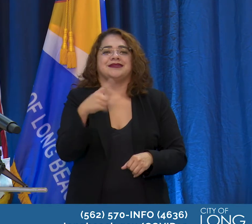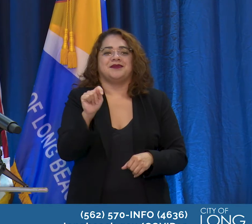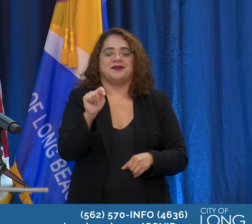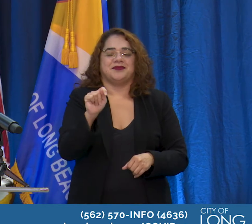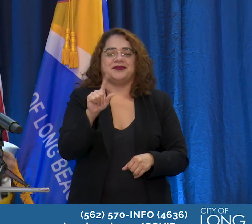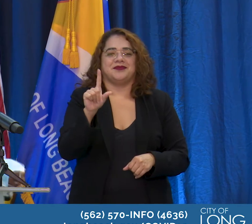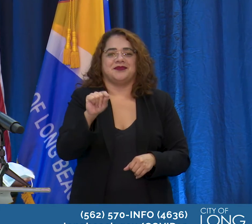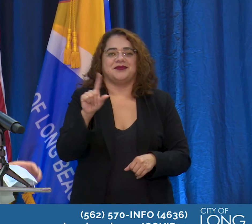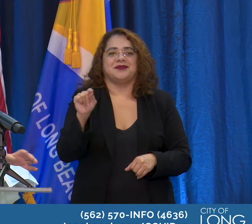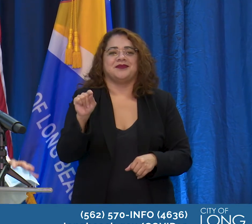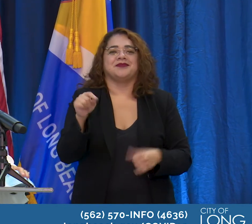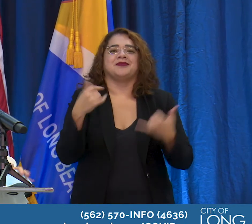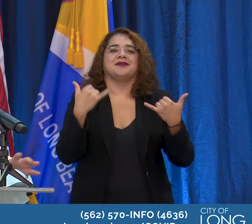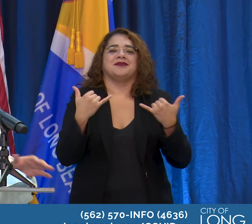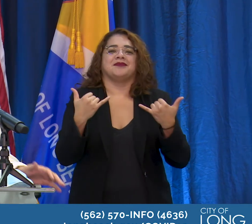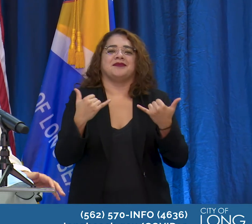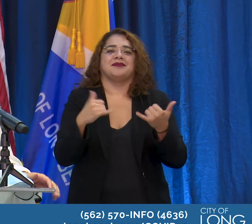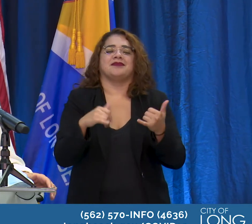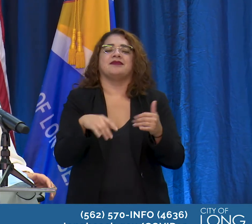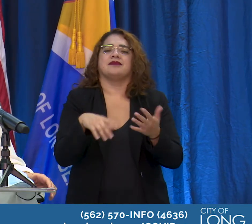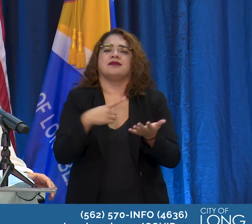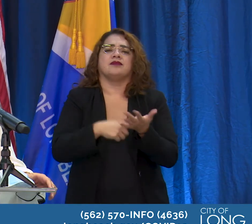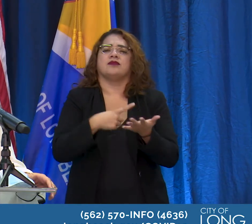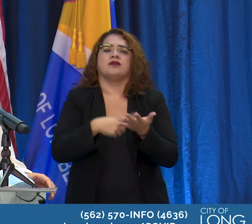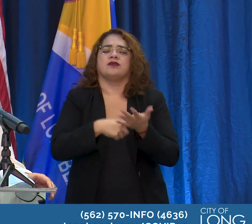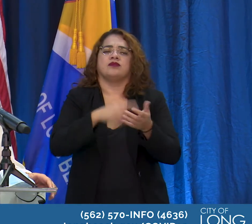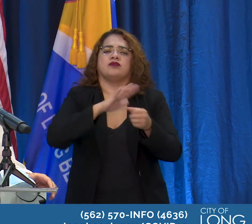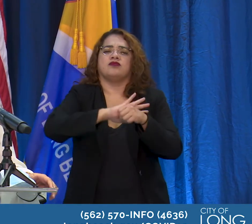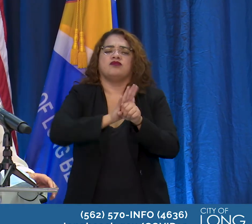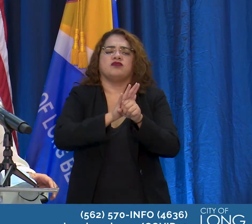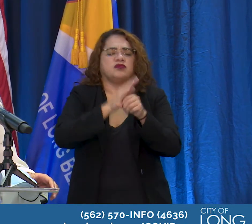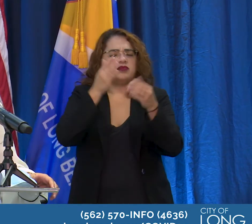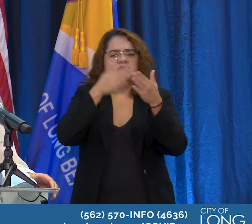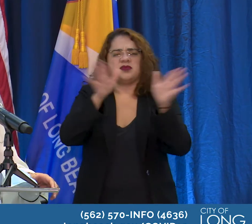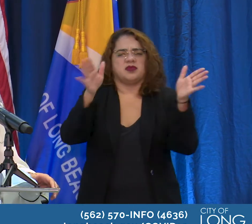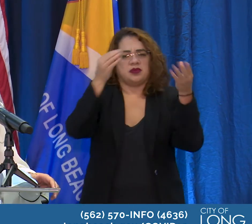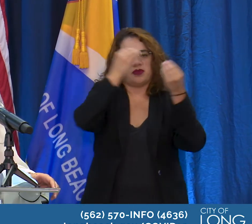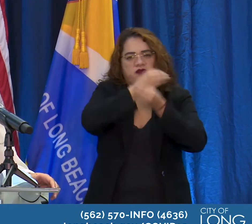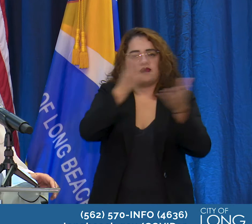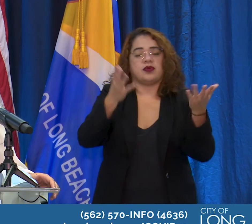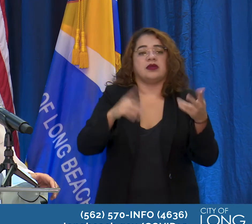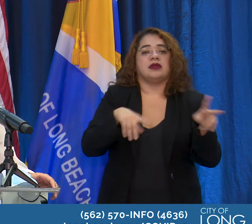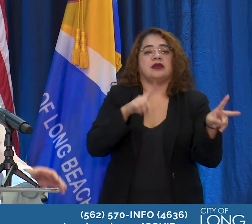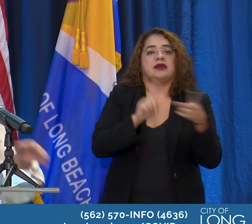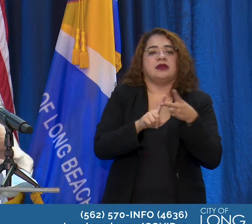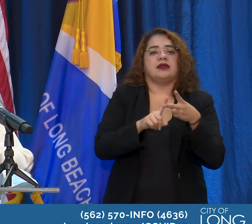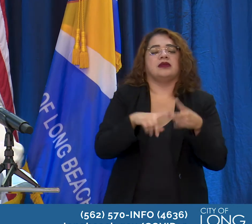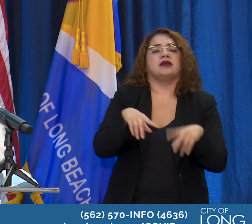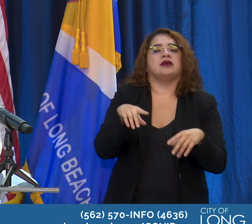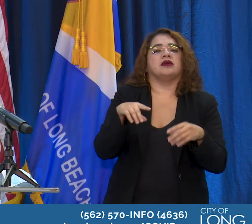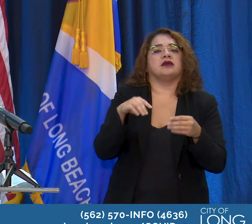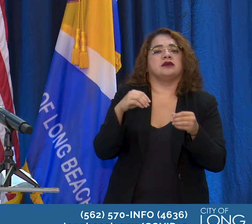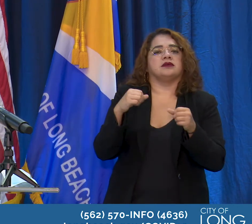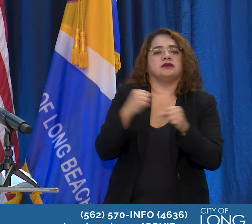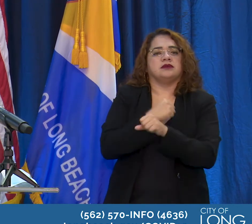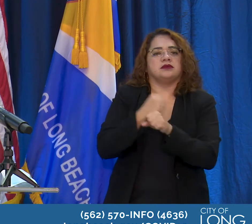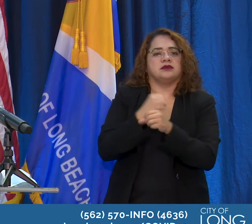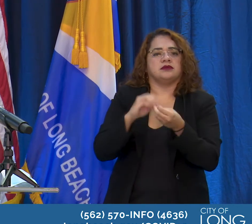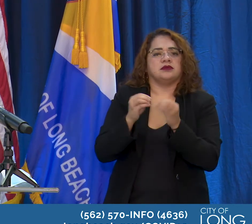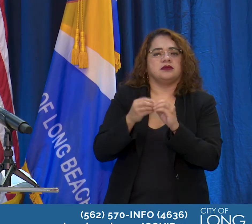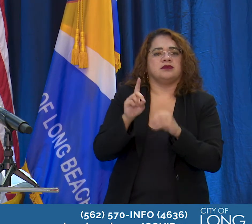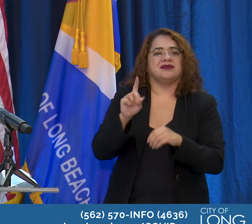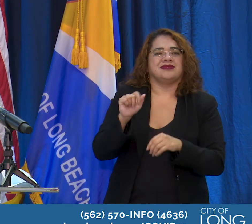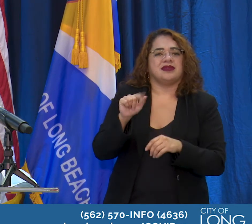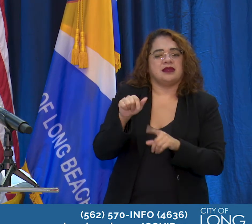2020. Empecemos con información general sobre COVID-19 y después hablaré sobre los datos más recientes que